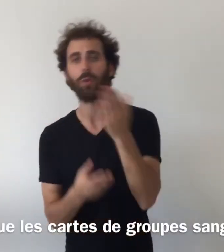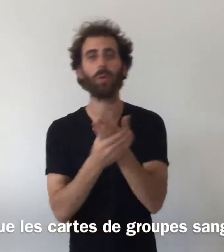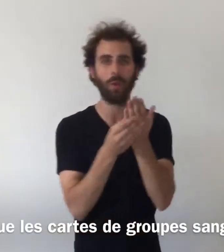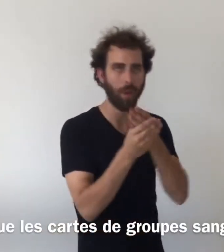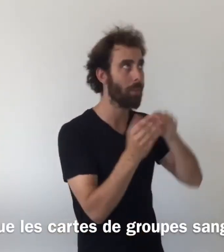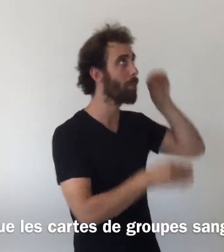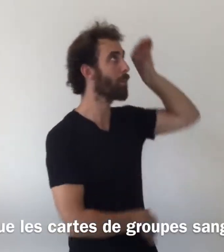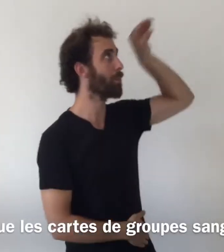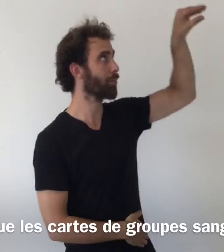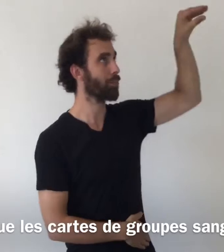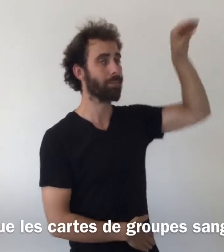sanguin.